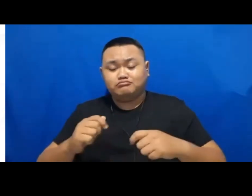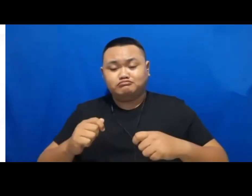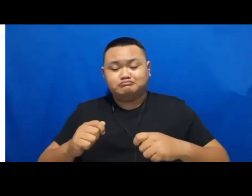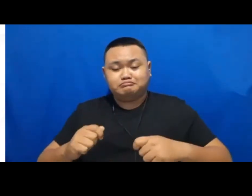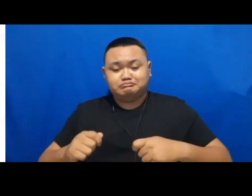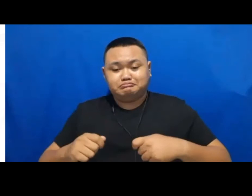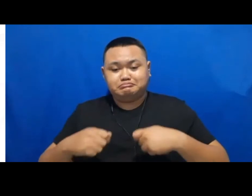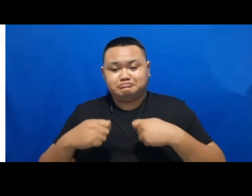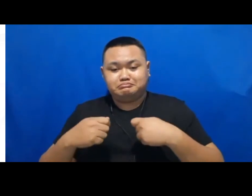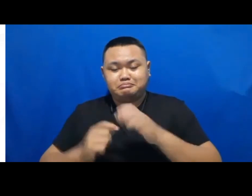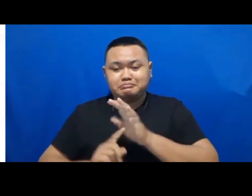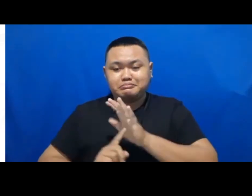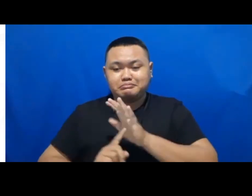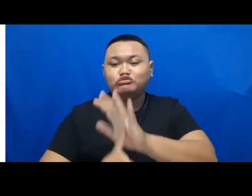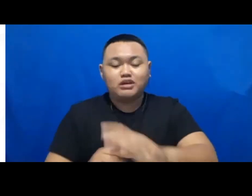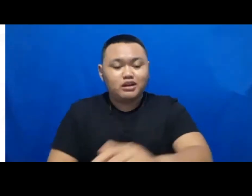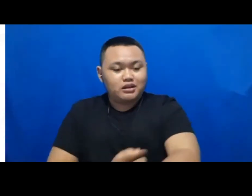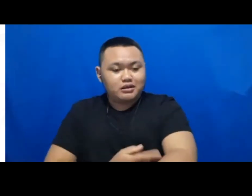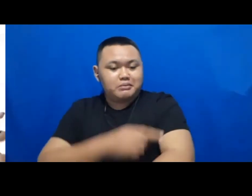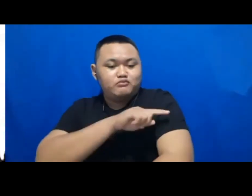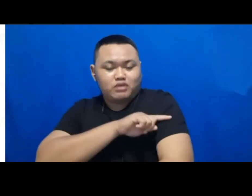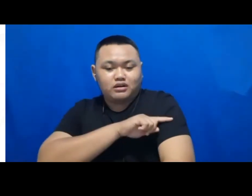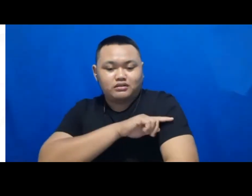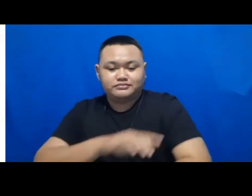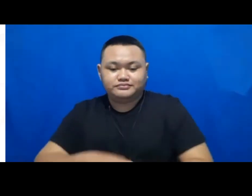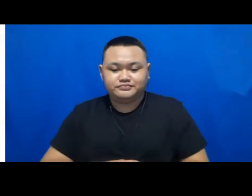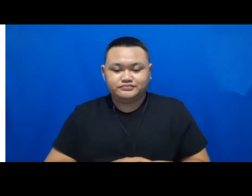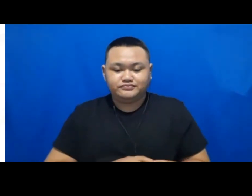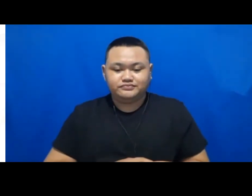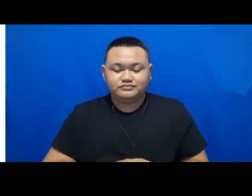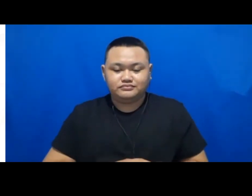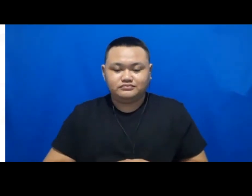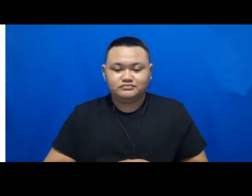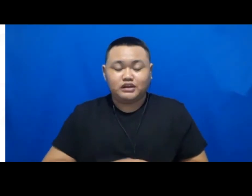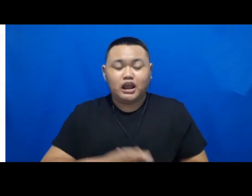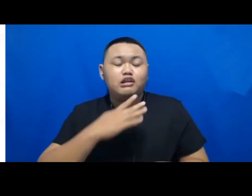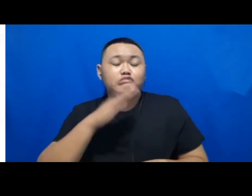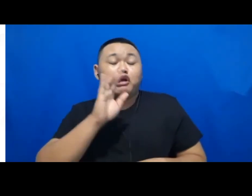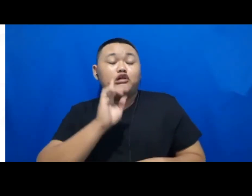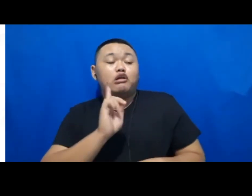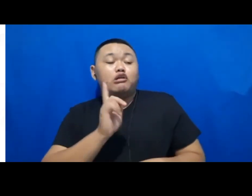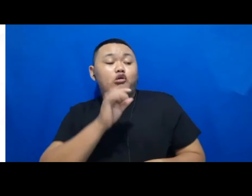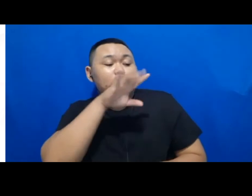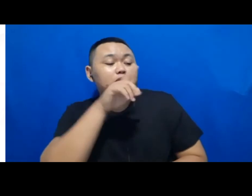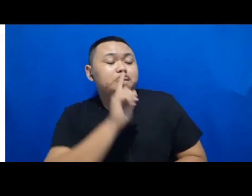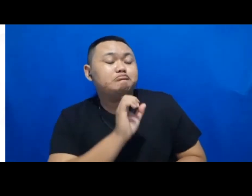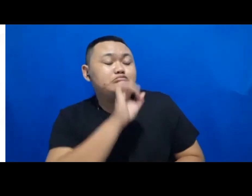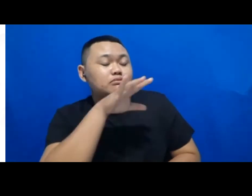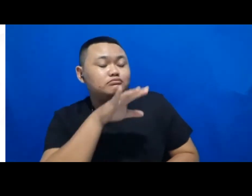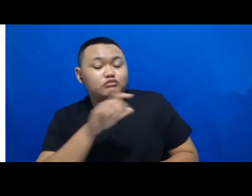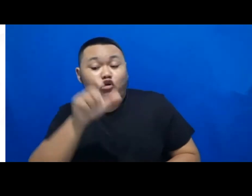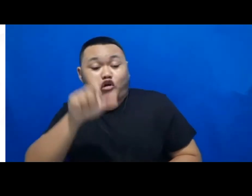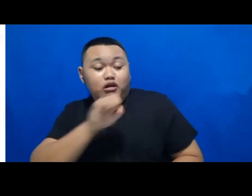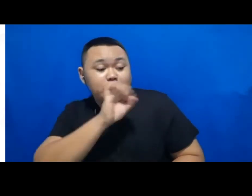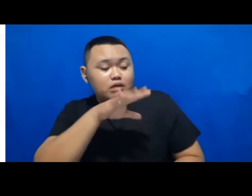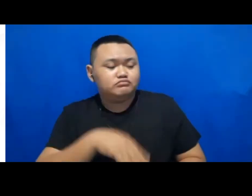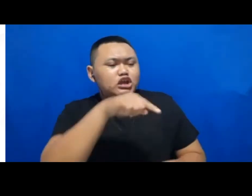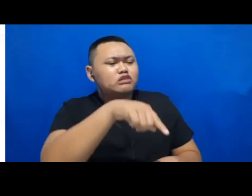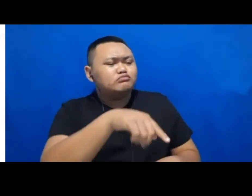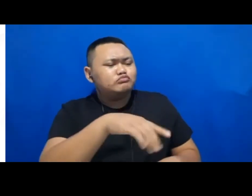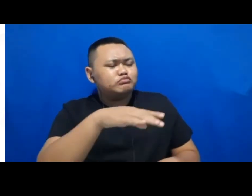edukasi kepada setiap warga sekolah, bukan hanya anak-anak, tentang pentingnya responsif gender. Cara pembiasaan itu saya bagi